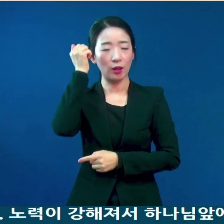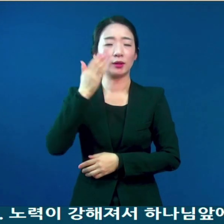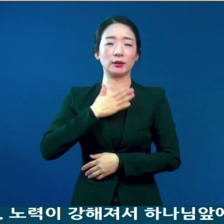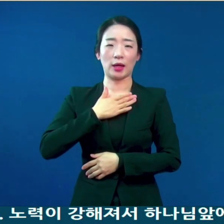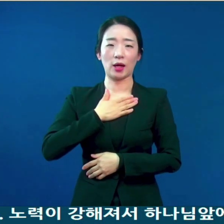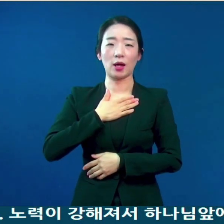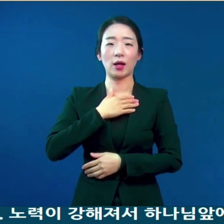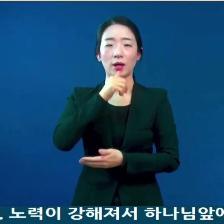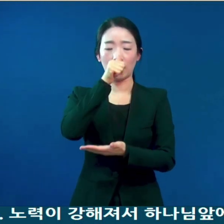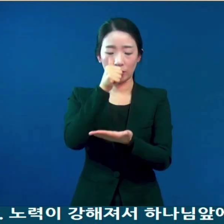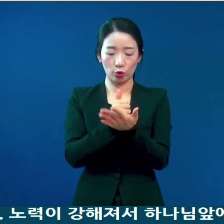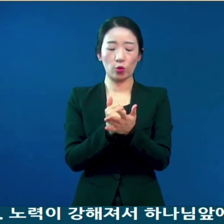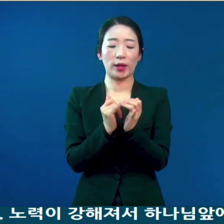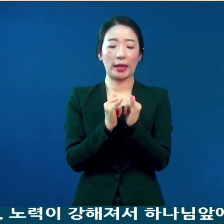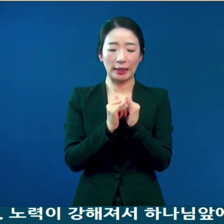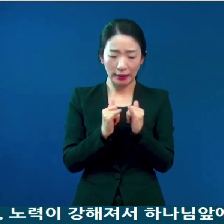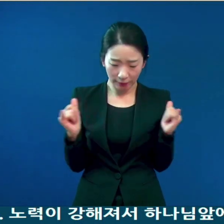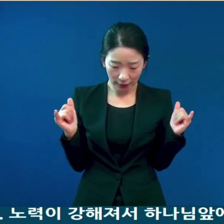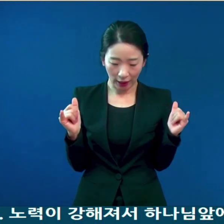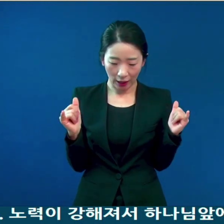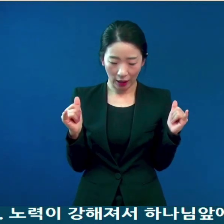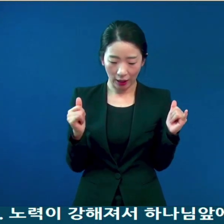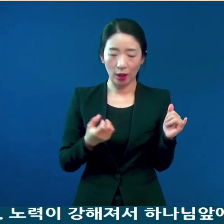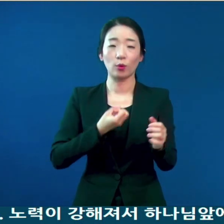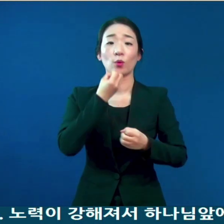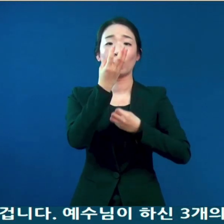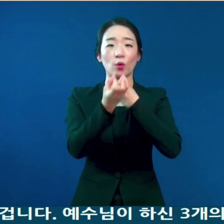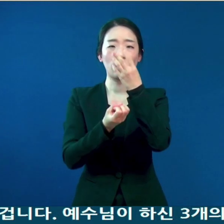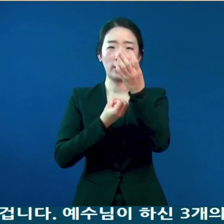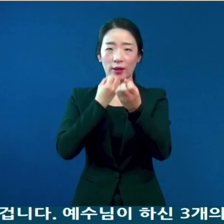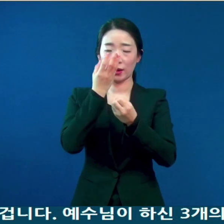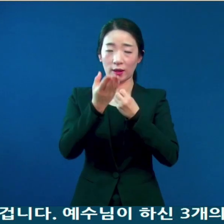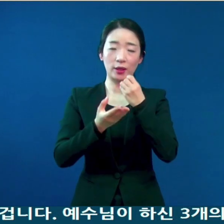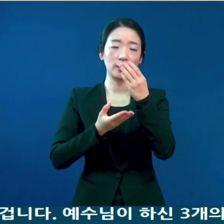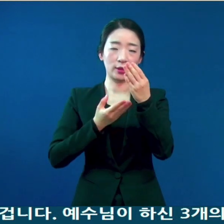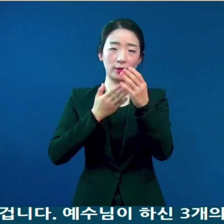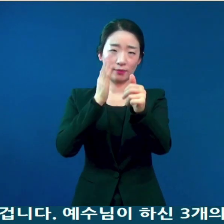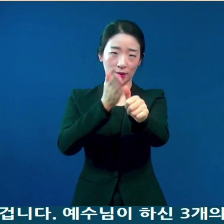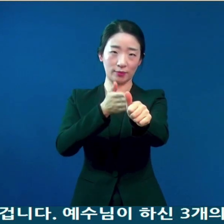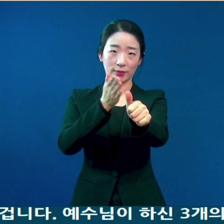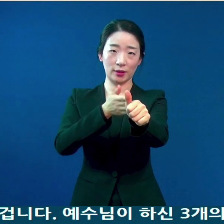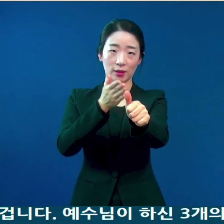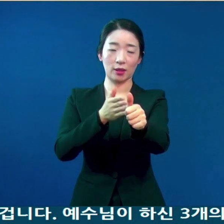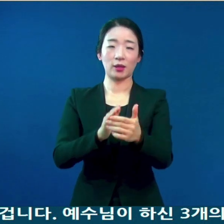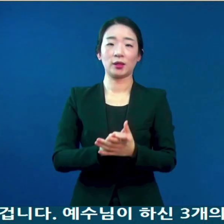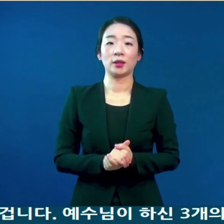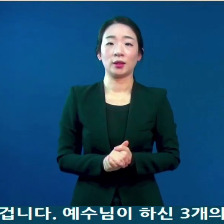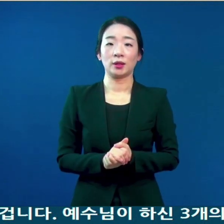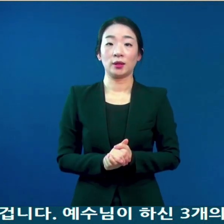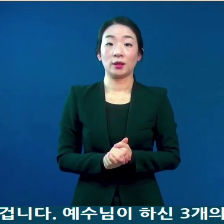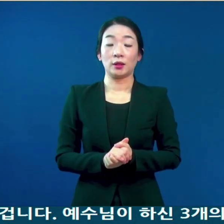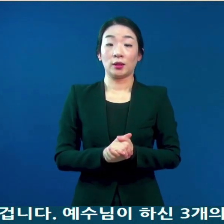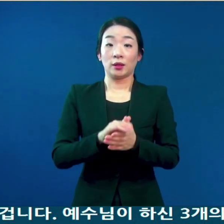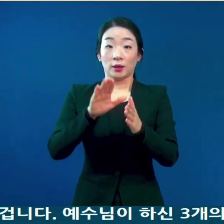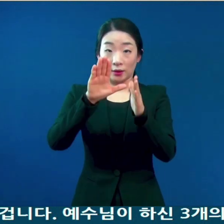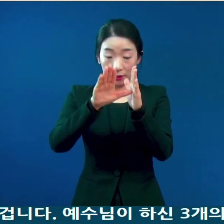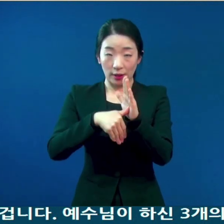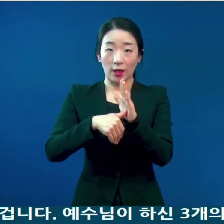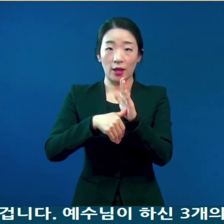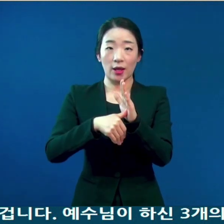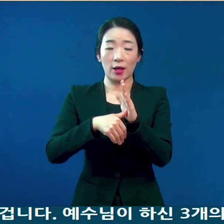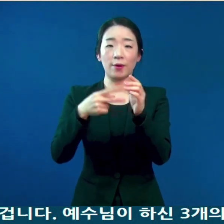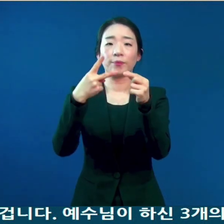죄인입니다 라고 고백할 수 있는 우리 모두가 되기를 소망합니다. 그때